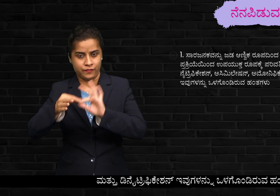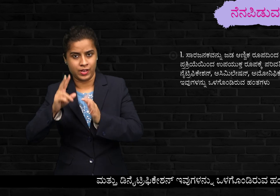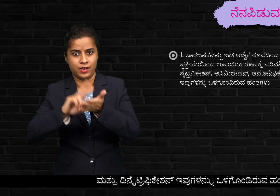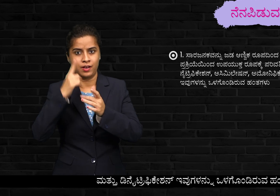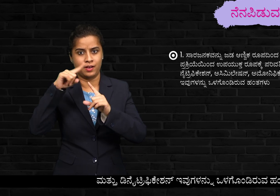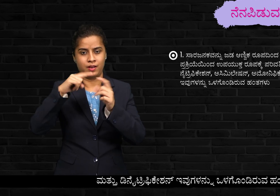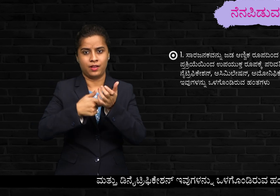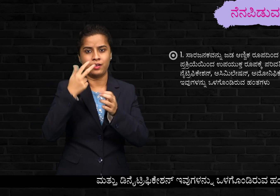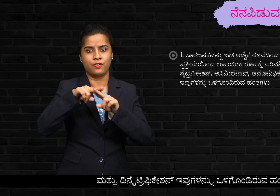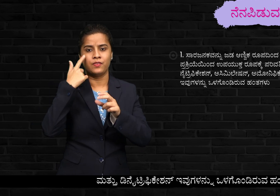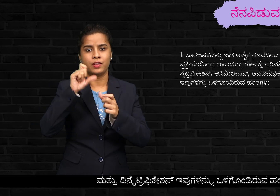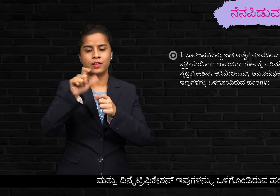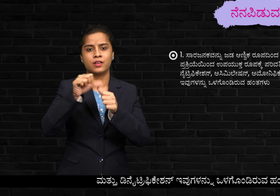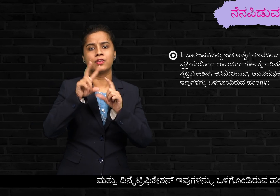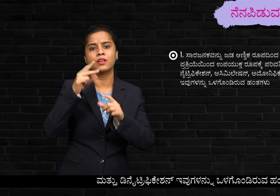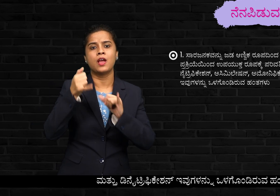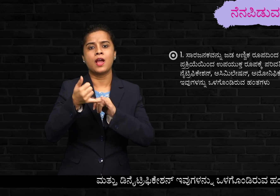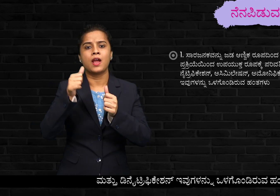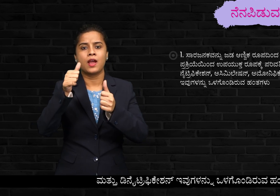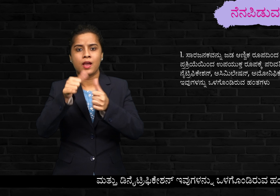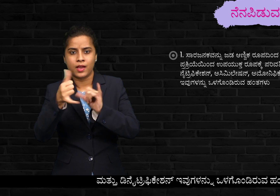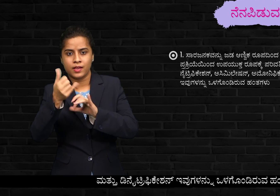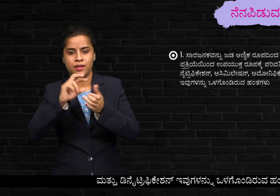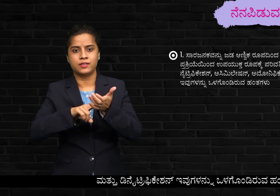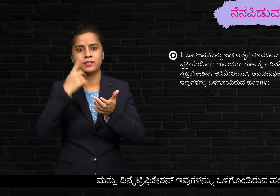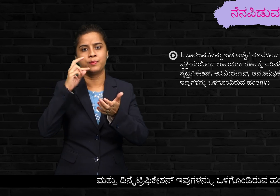ಡಿನೈಟ್ರಿಫಿಕೇಶನ್ ಇವುಗಳನ್ನು ಒಳಗೊಂಡಿರುವ ಹಂತಗಳು.